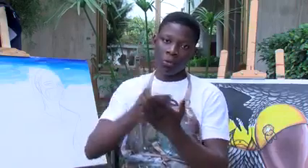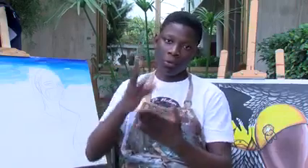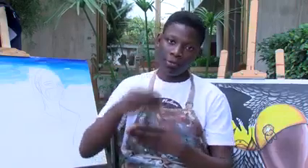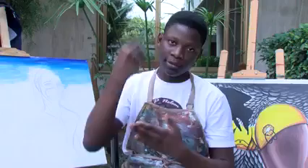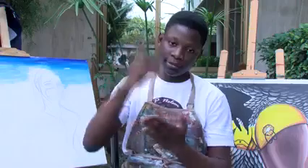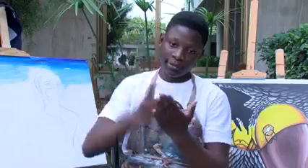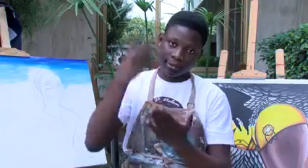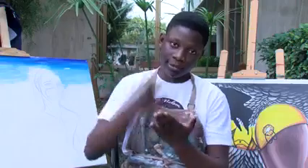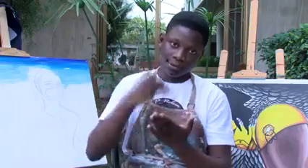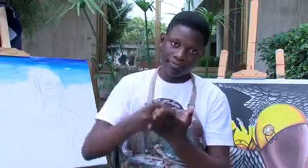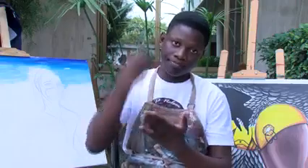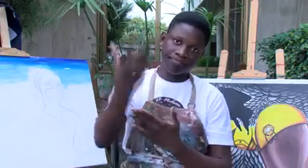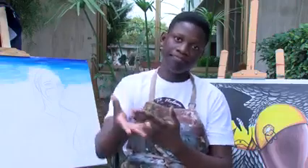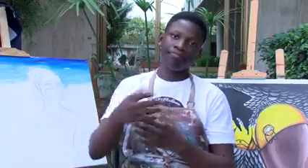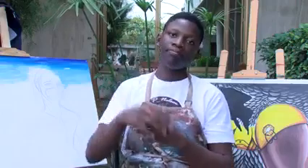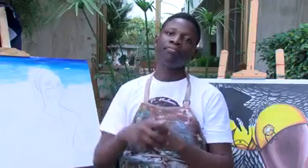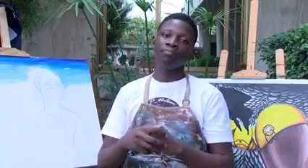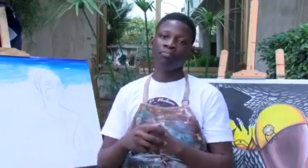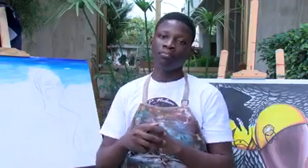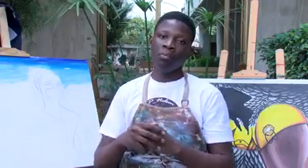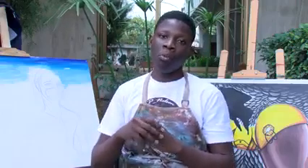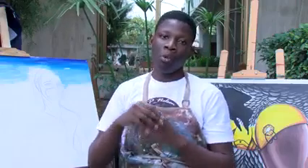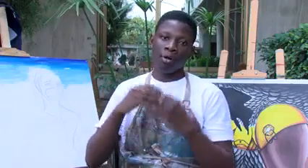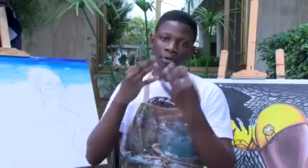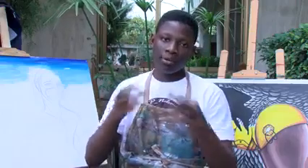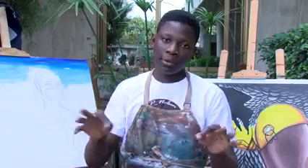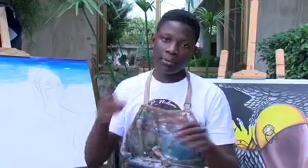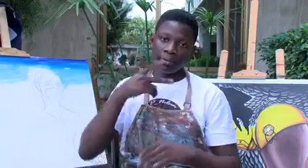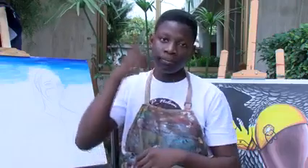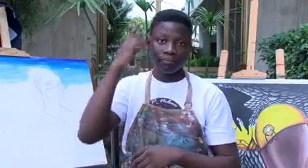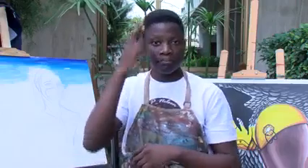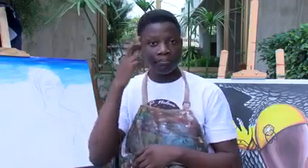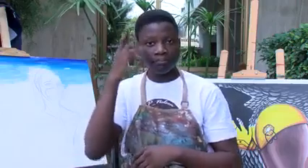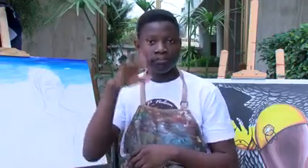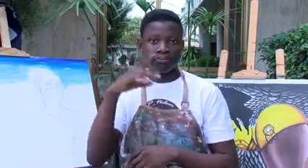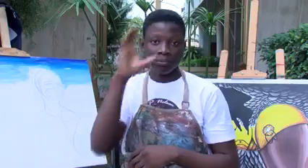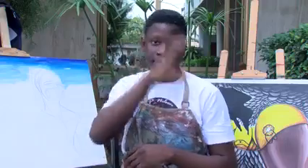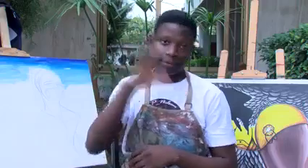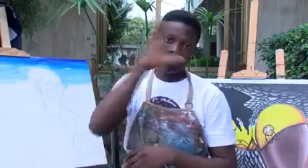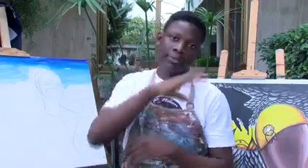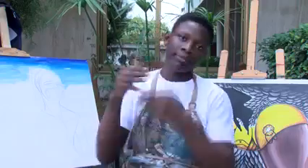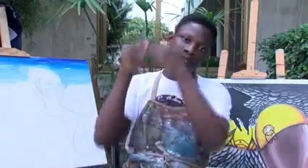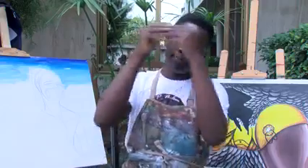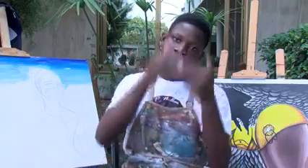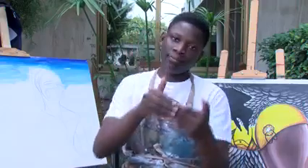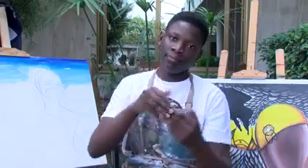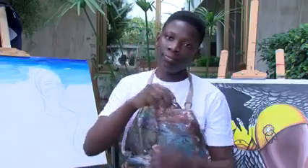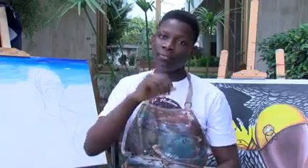parents, après réflexion, m'ont conduit à l'ESMAC, école secondaire des métiers des arts et de la